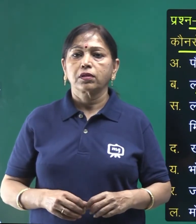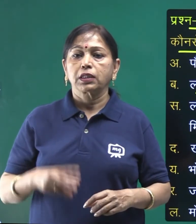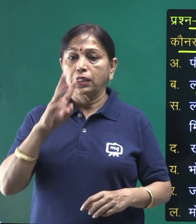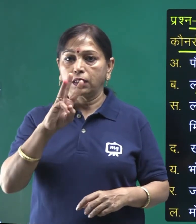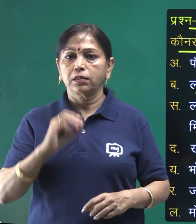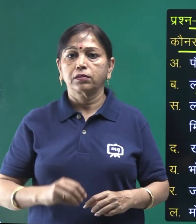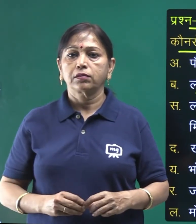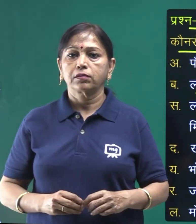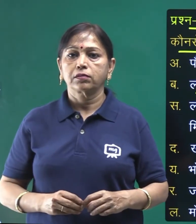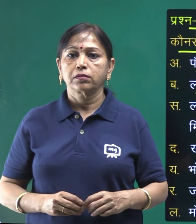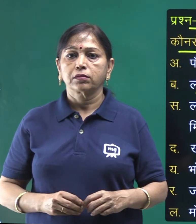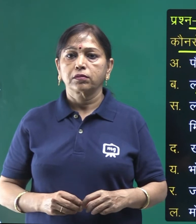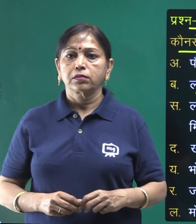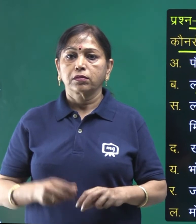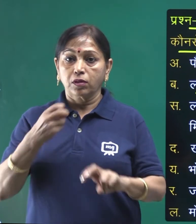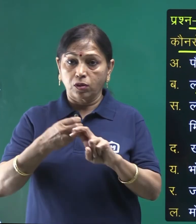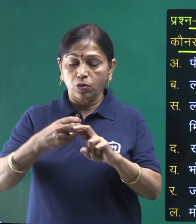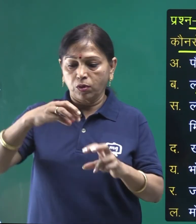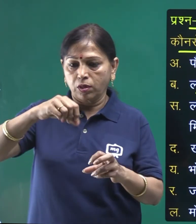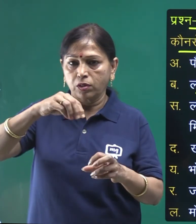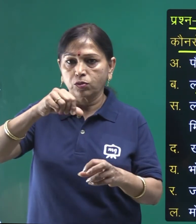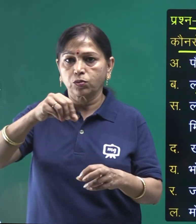3 लोहे के चूर्ण तथा